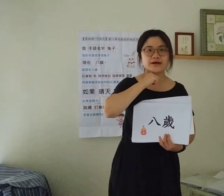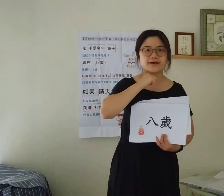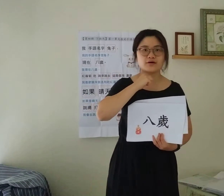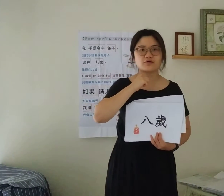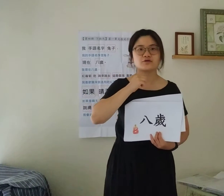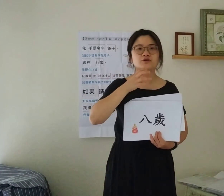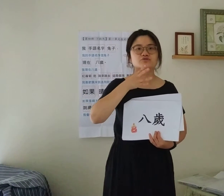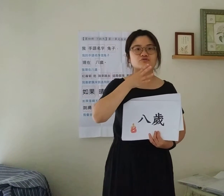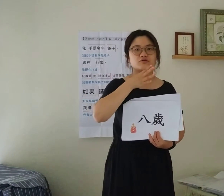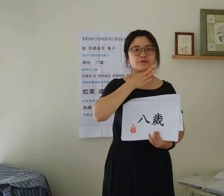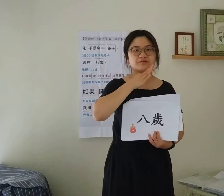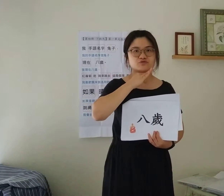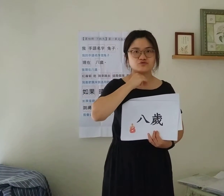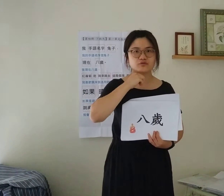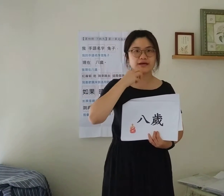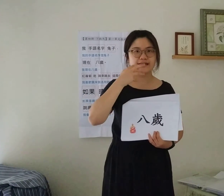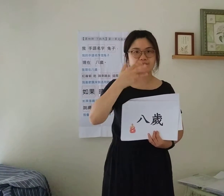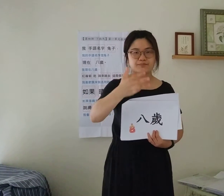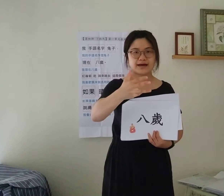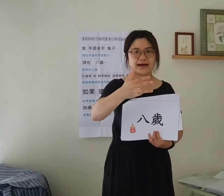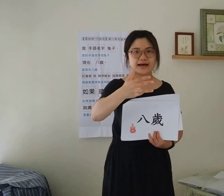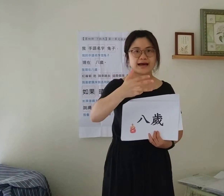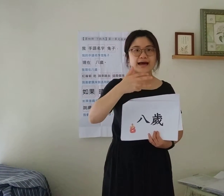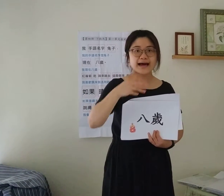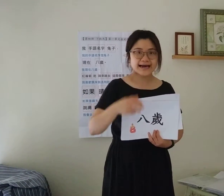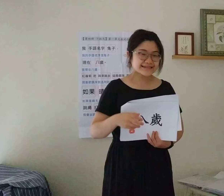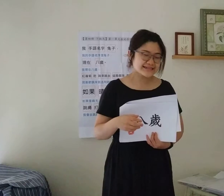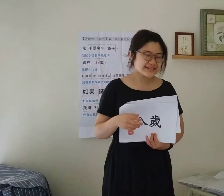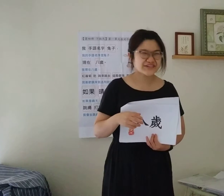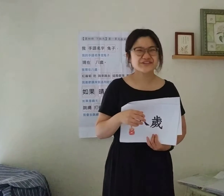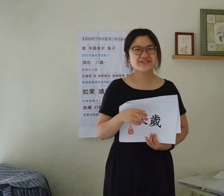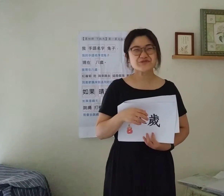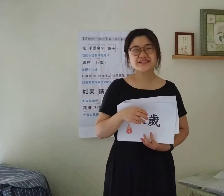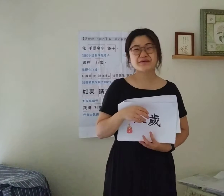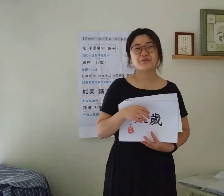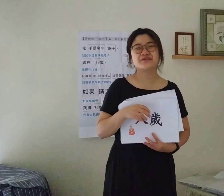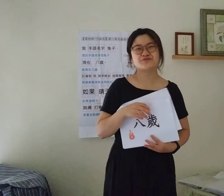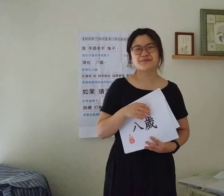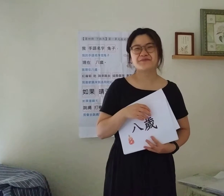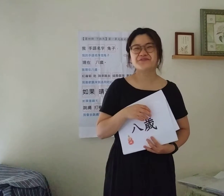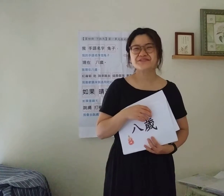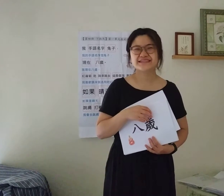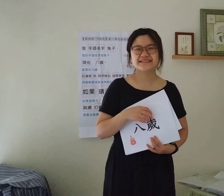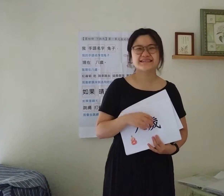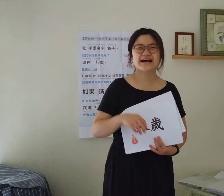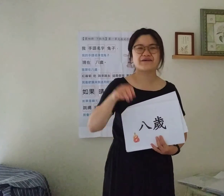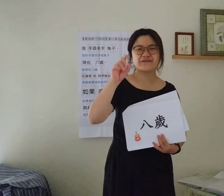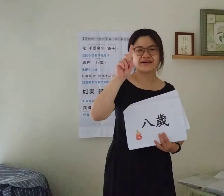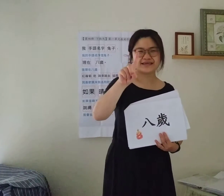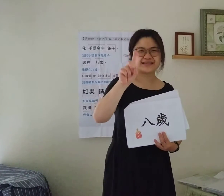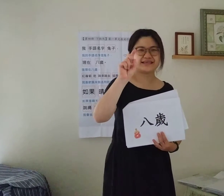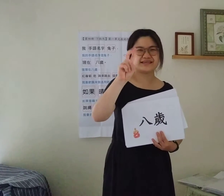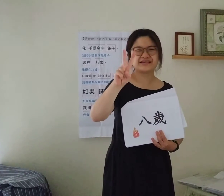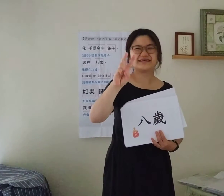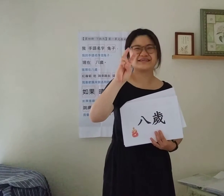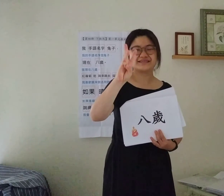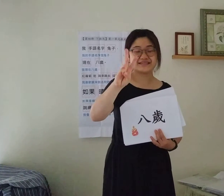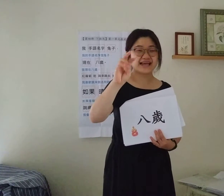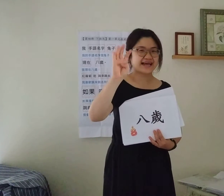哦，所以会比岁八。还记得手语的数字吗？我们顺便复习一下哦，一、二、三、